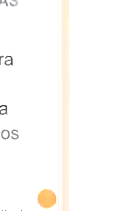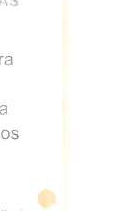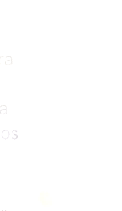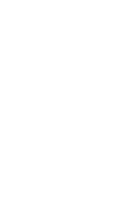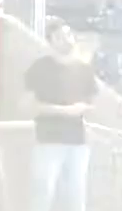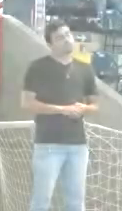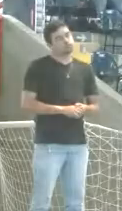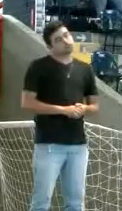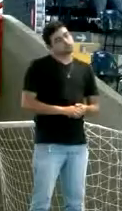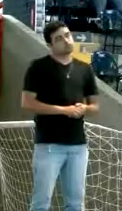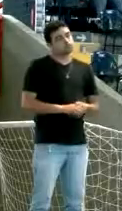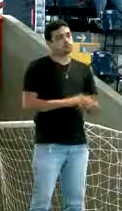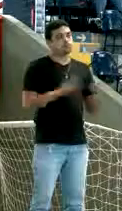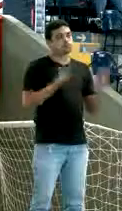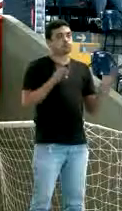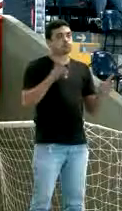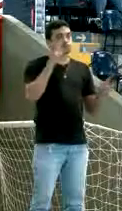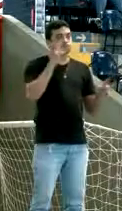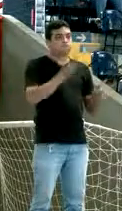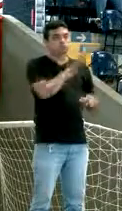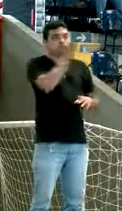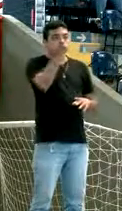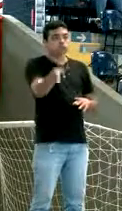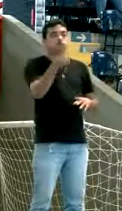Não sei se alguém já visitou o sítio arqueológico,